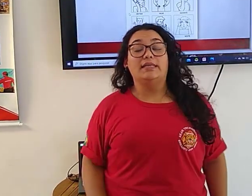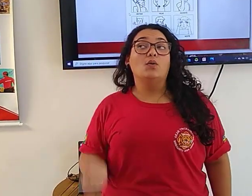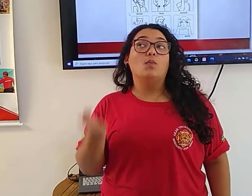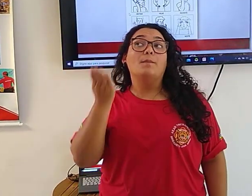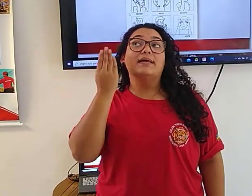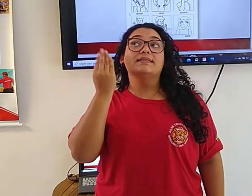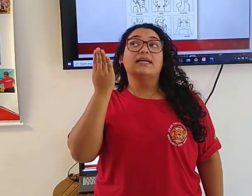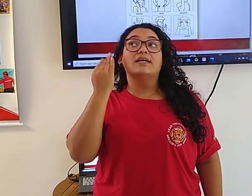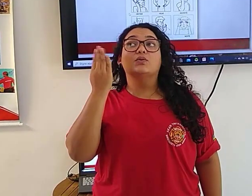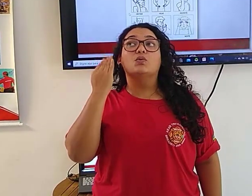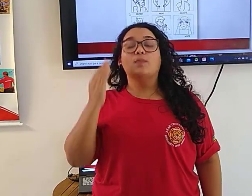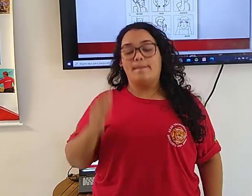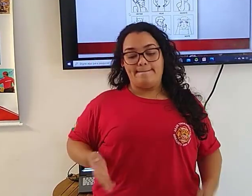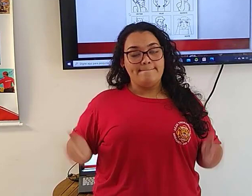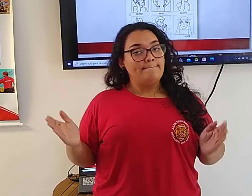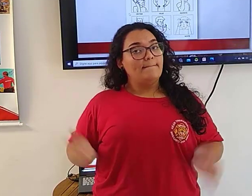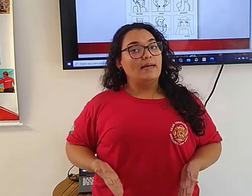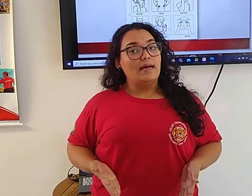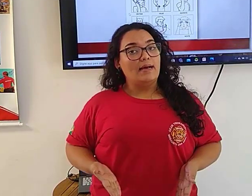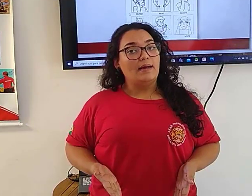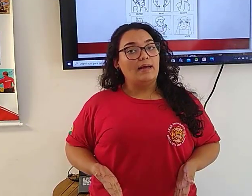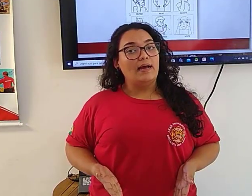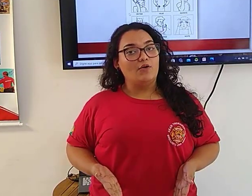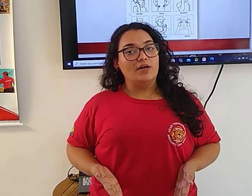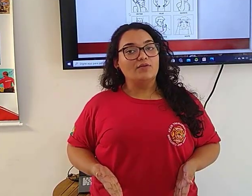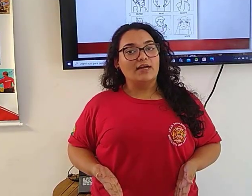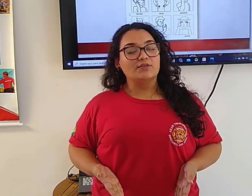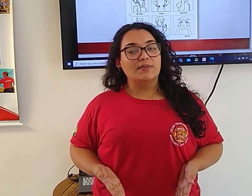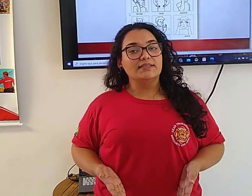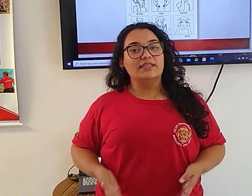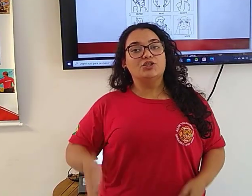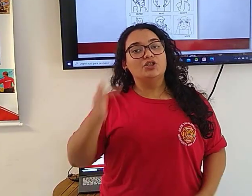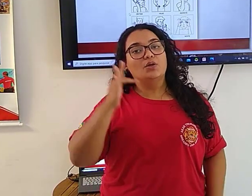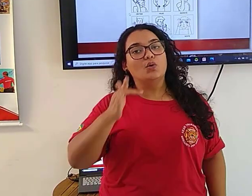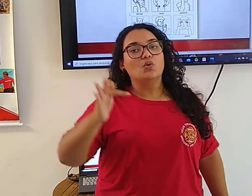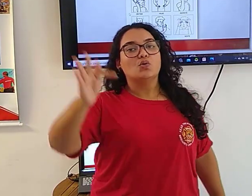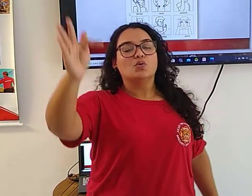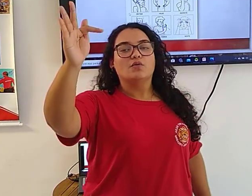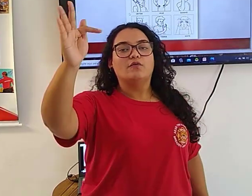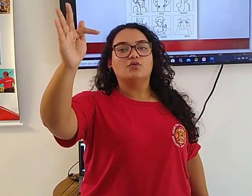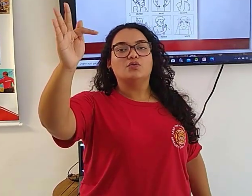Então, passado, agora, no caso presente, futuro.